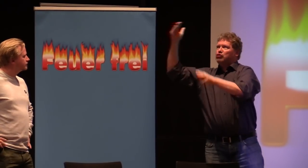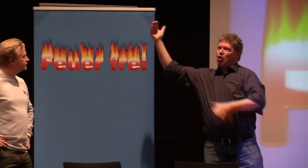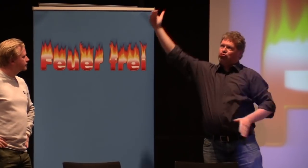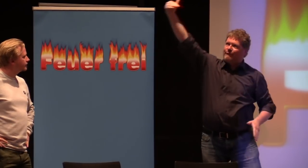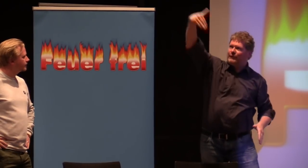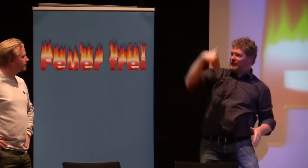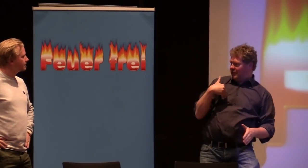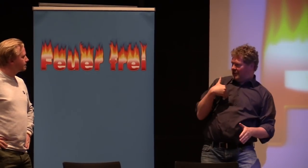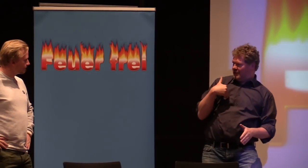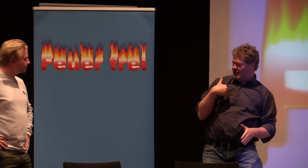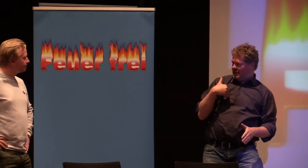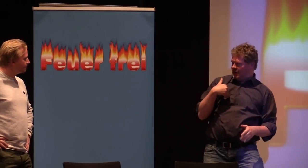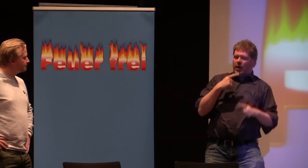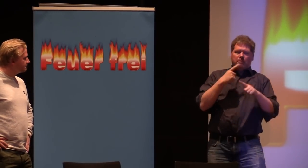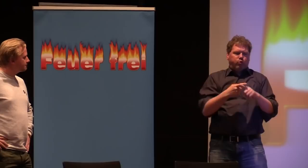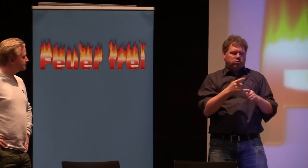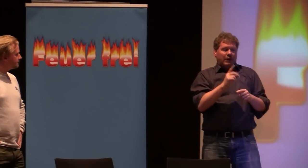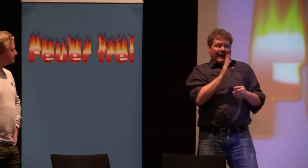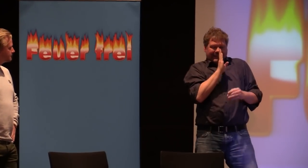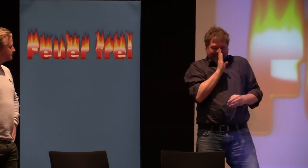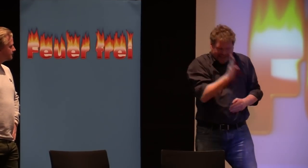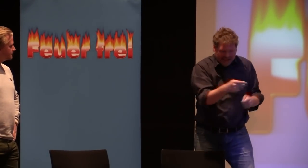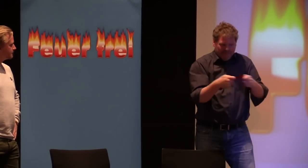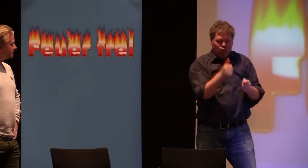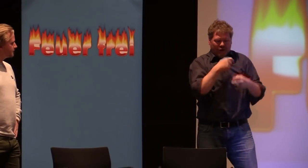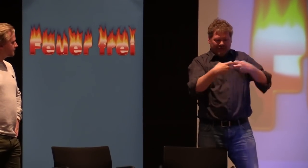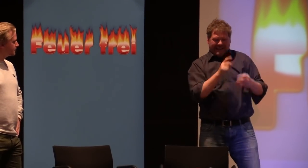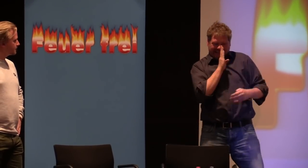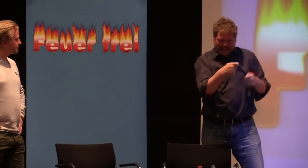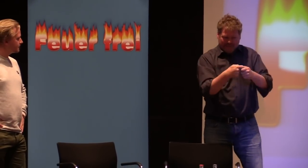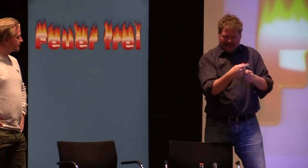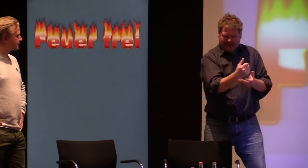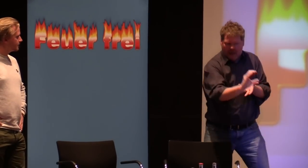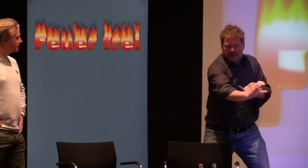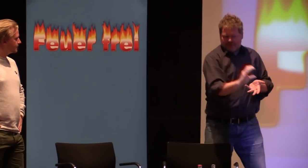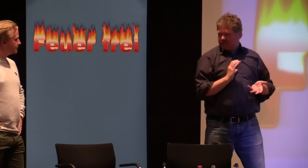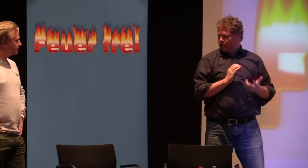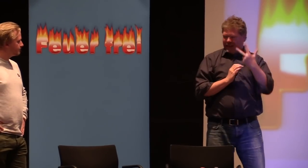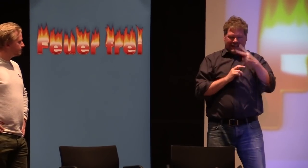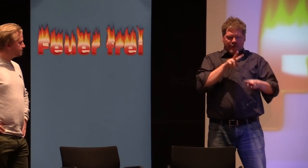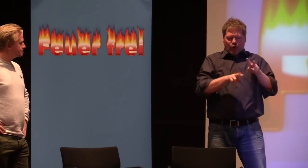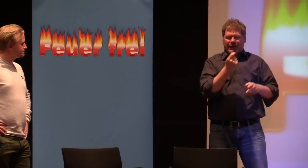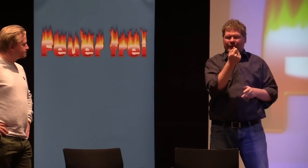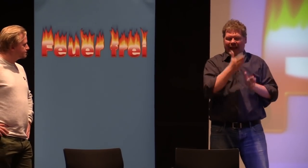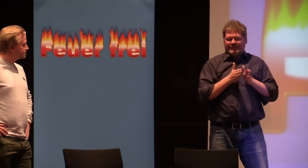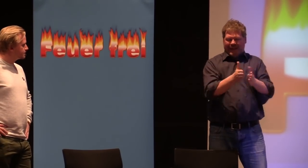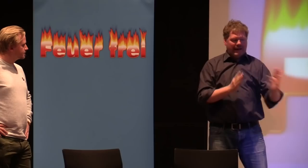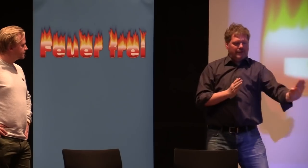Gehörlosenbund über den normalen Weg Fördermittel bekommen, aber auch die Deutsche Gehörlosenjugend